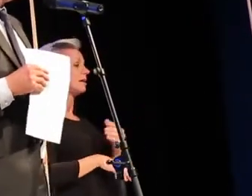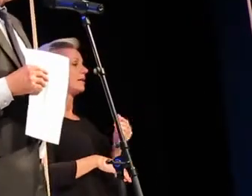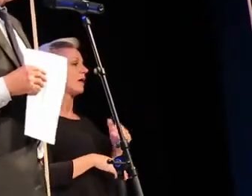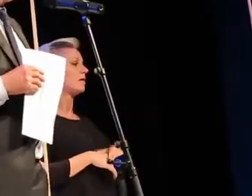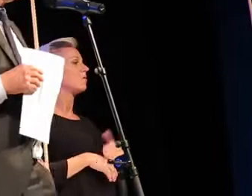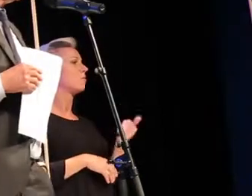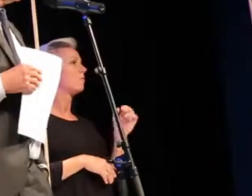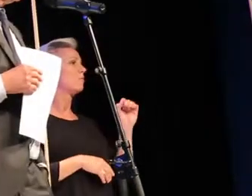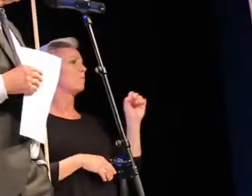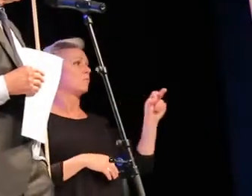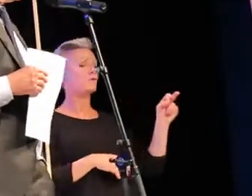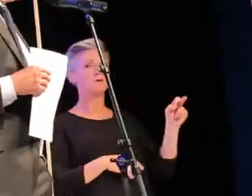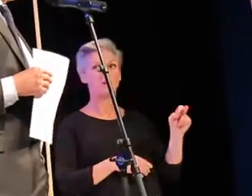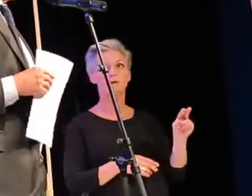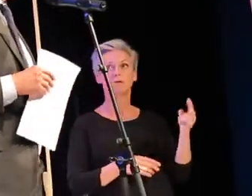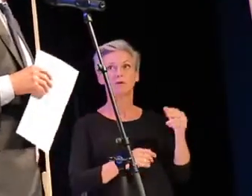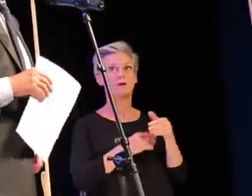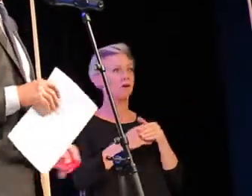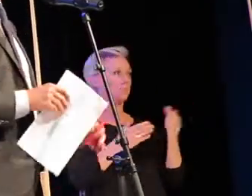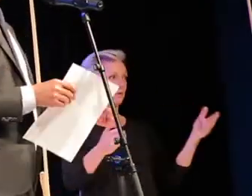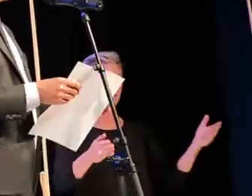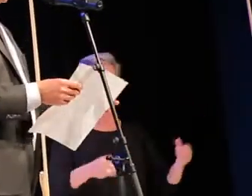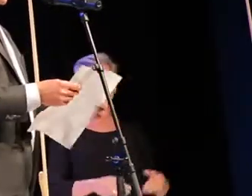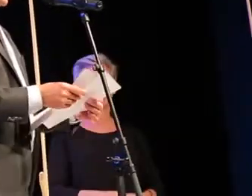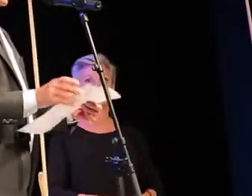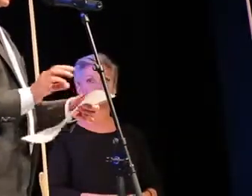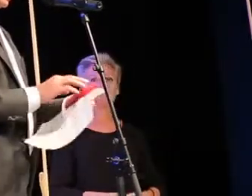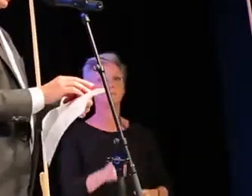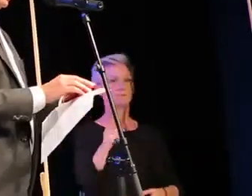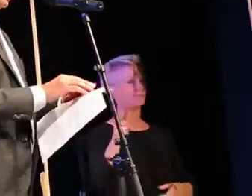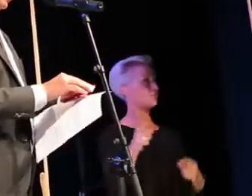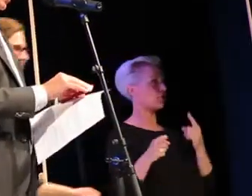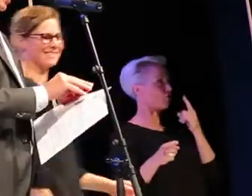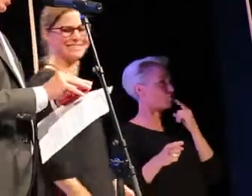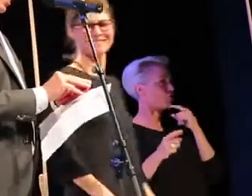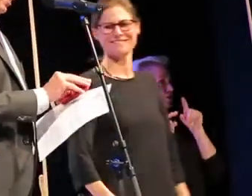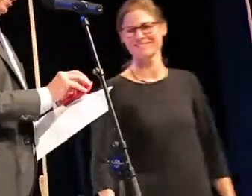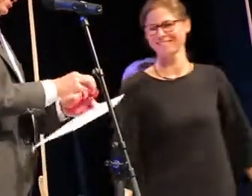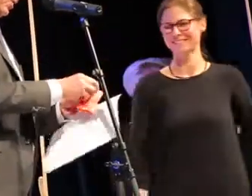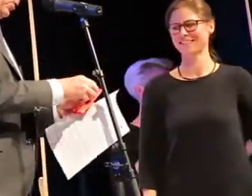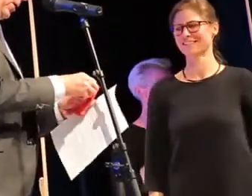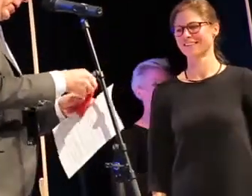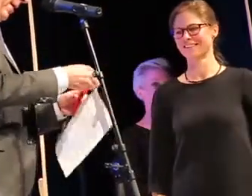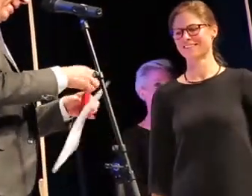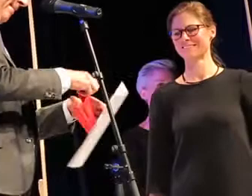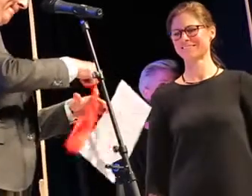officiellt. Nu tar jag fram det klassiska röda bandet.